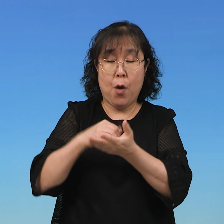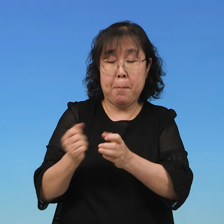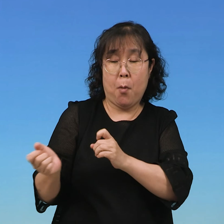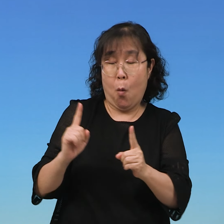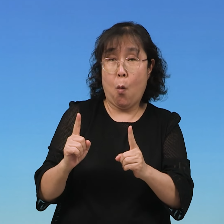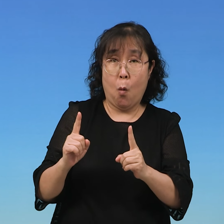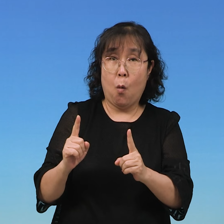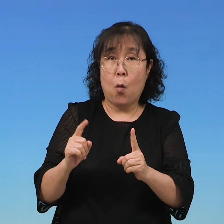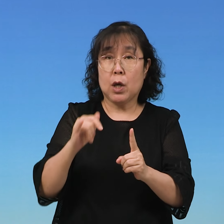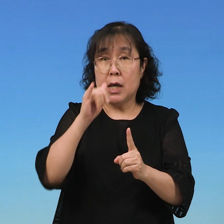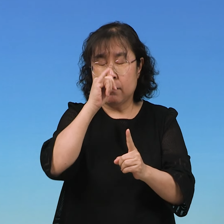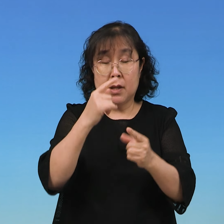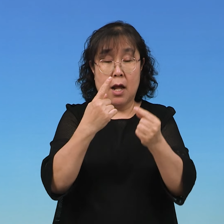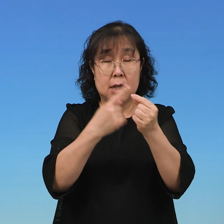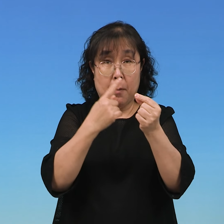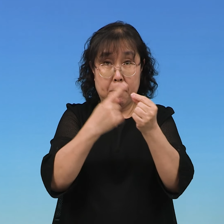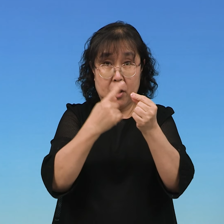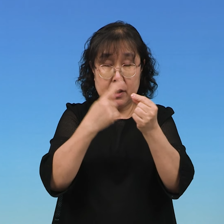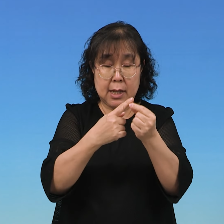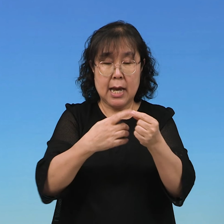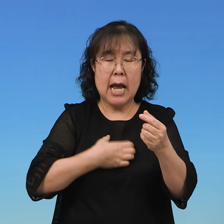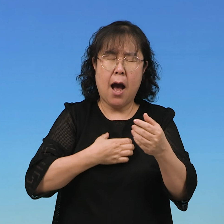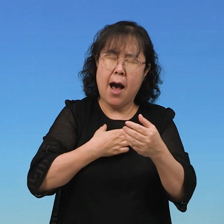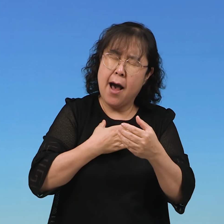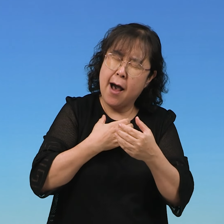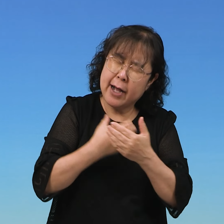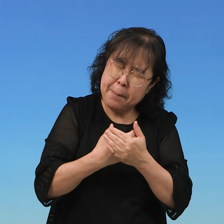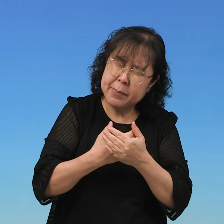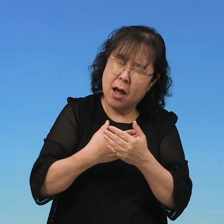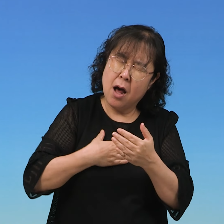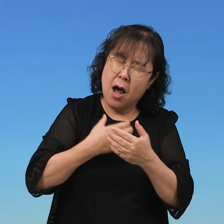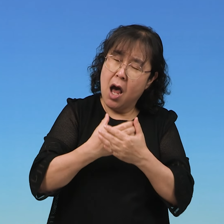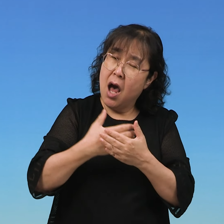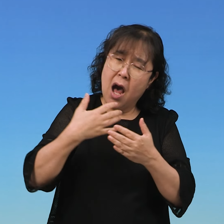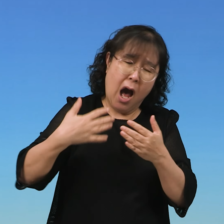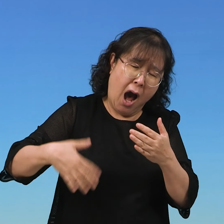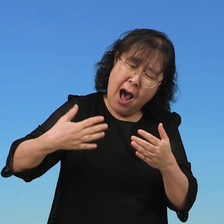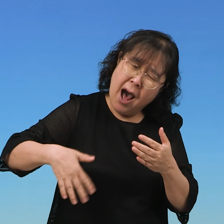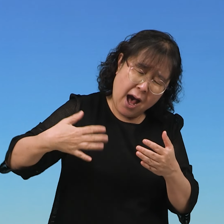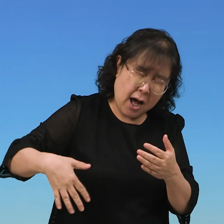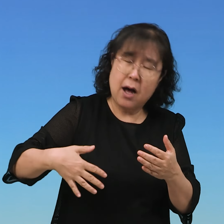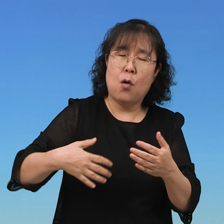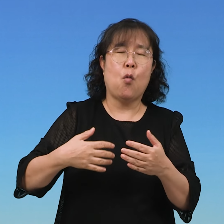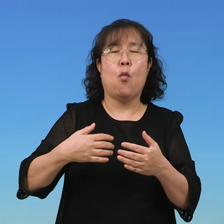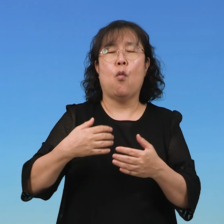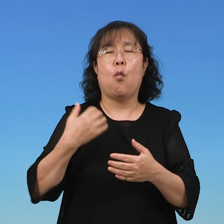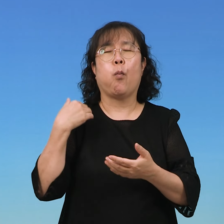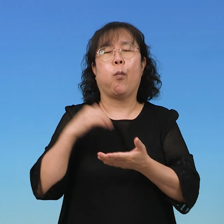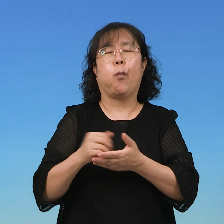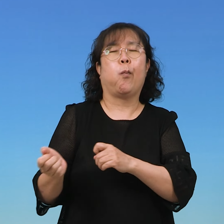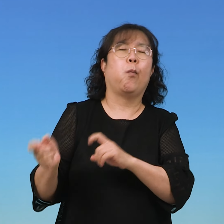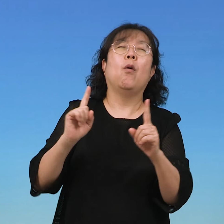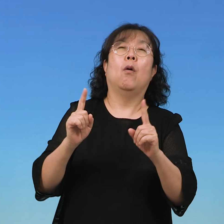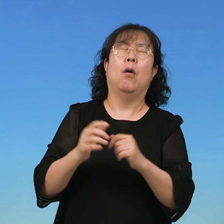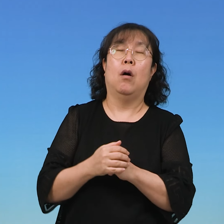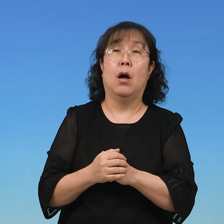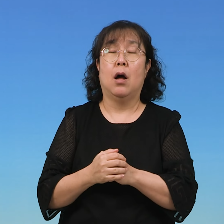경험했던 첫 번째 회복은 감격의 회복이에요. 감격의 회복. 낙심하고 절망에